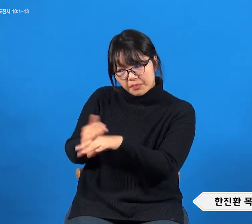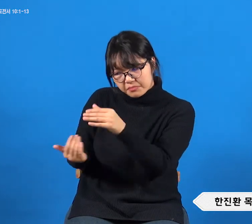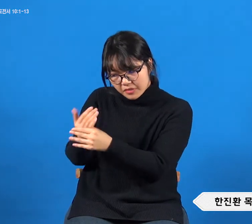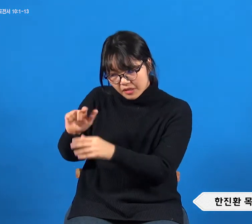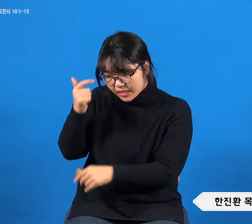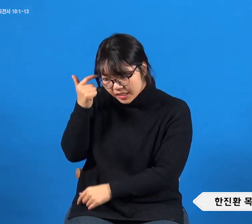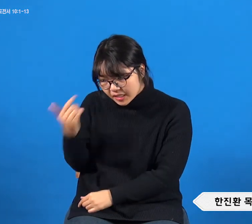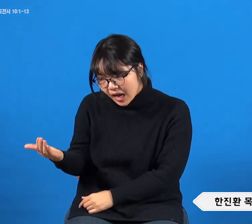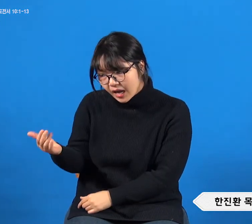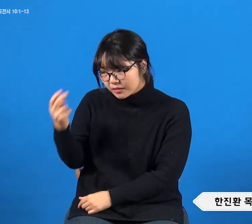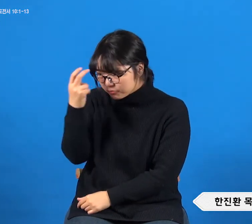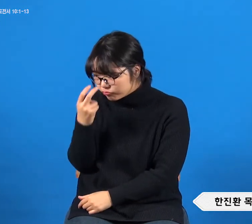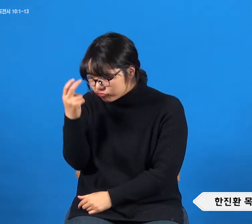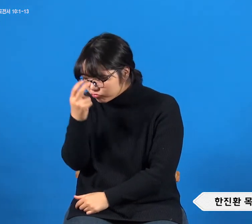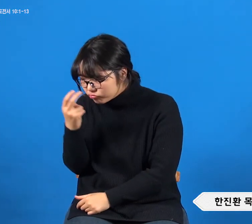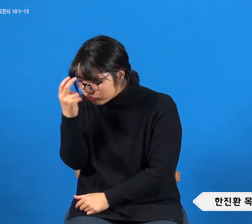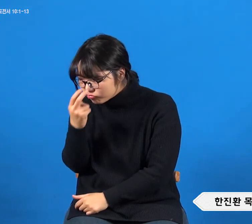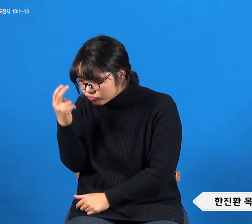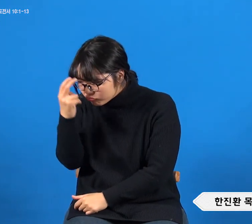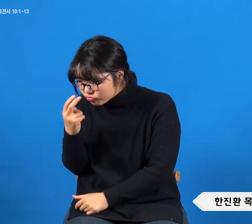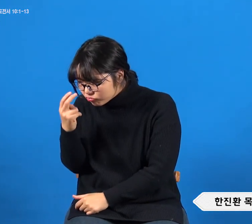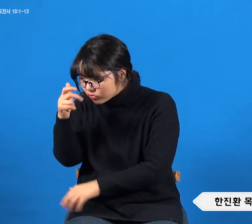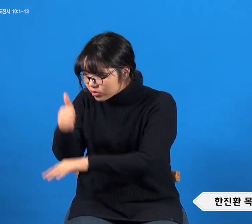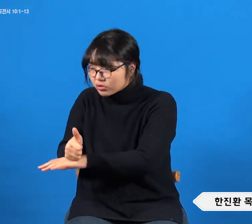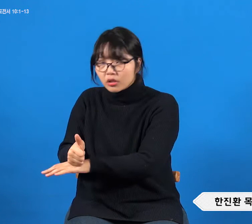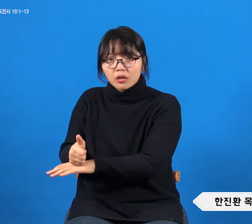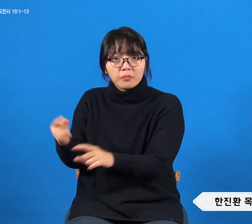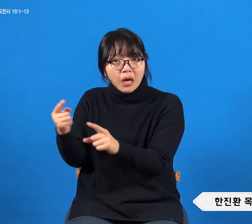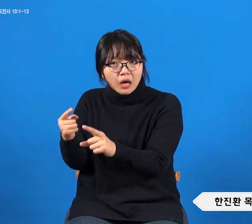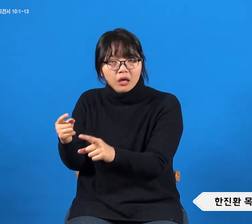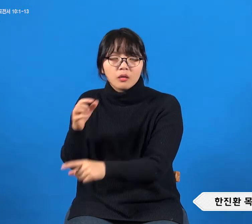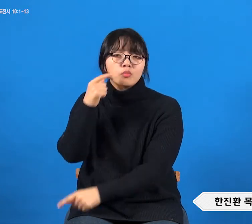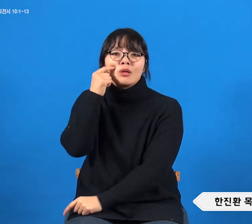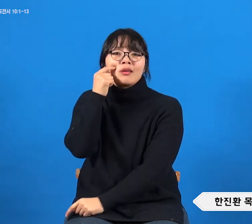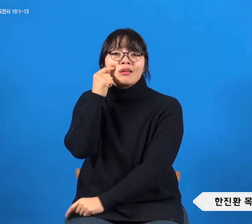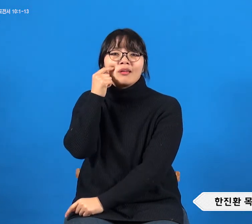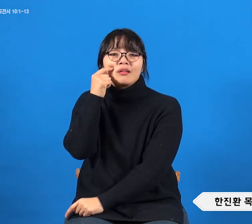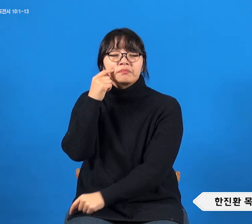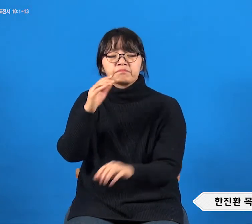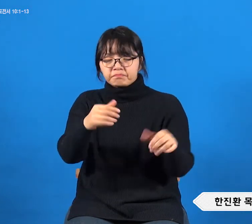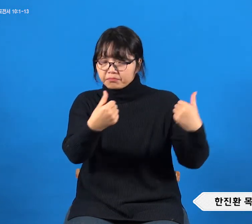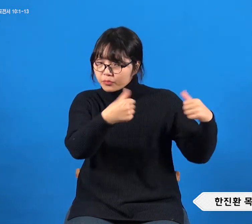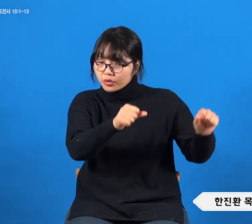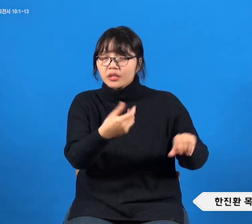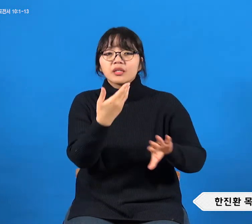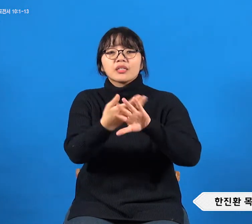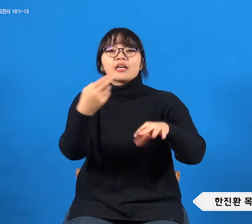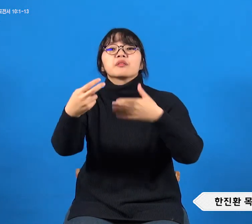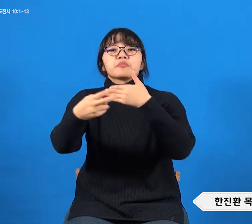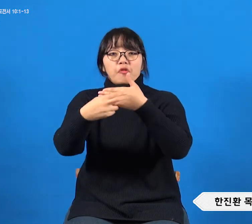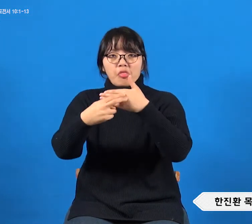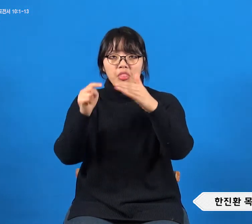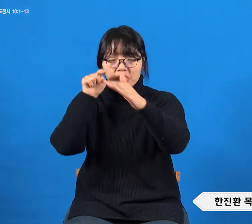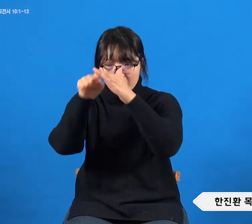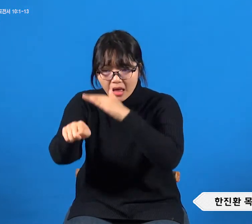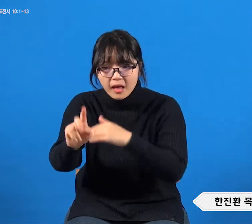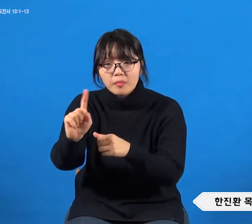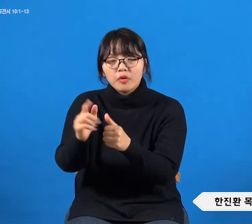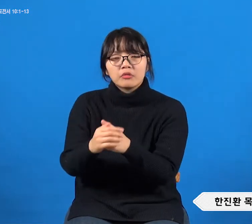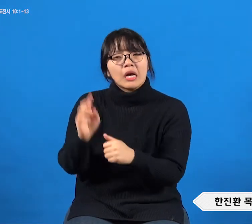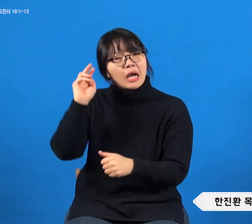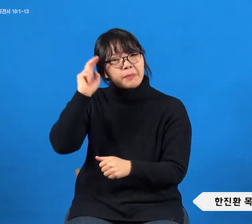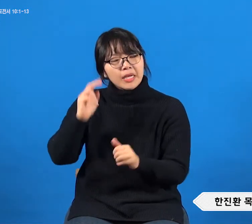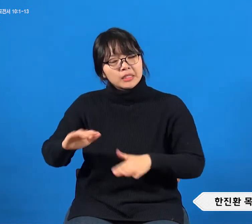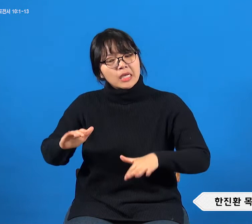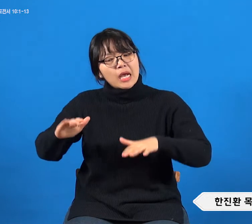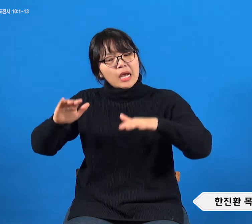세밀하게 분석을 했습니다. 그래도 소용이 없었습니다. 다른 병원에 갔더니 그 의사는 이건 자란 어떤 배경과 환경에